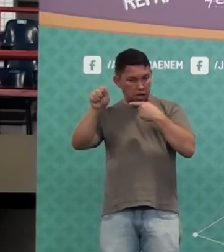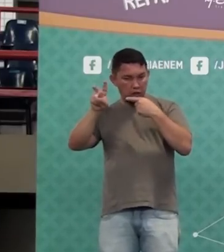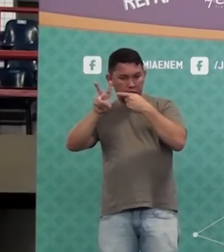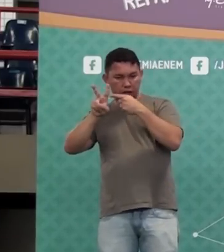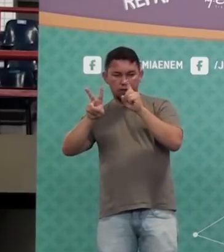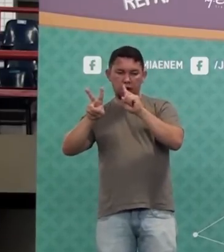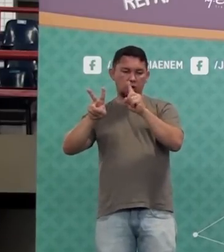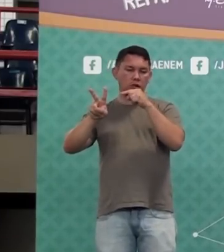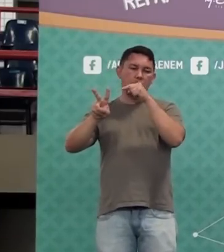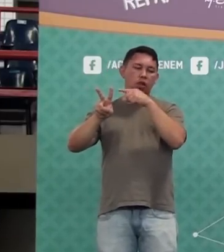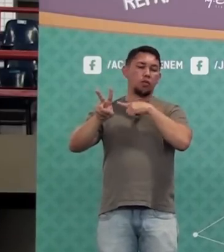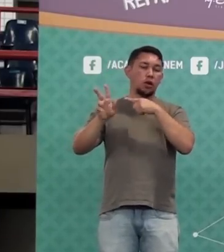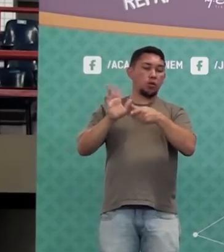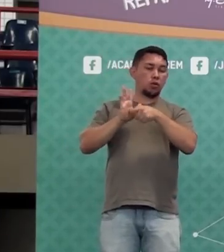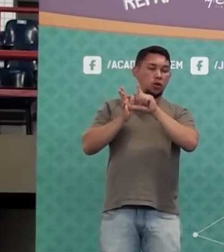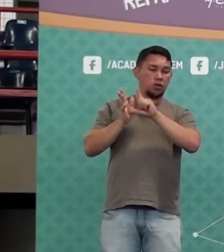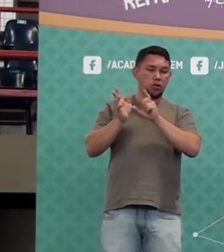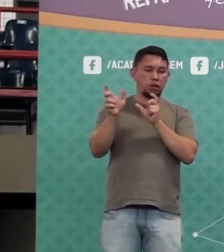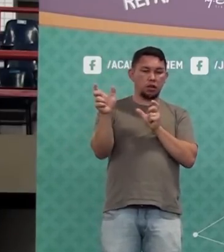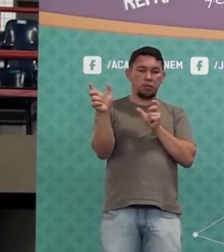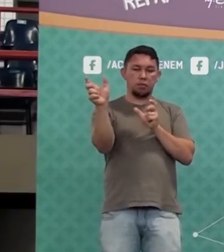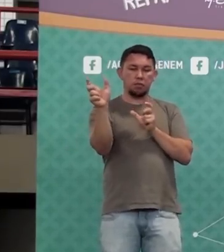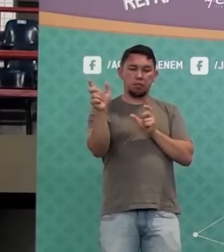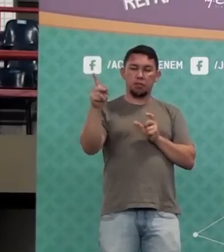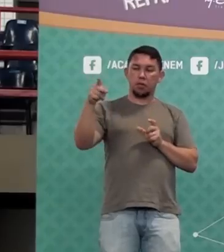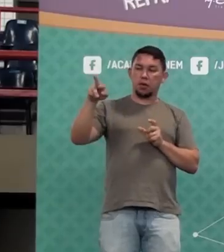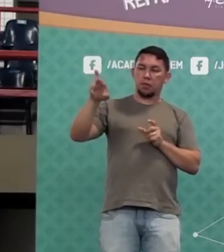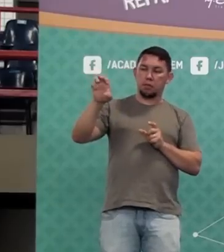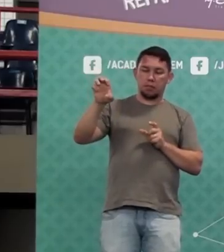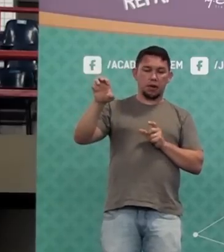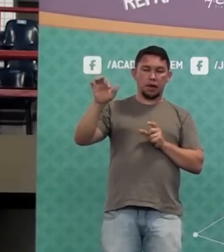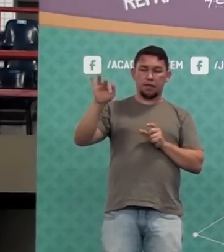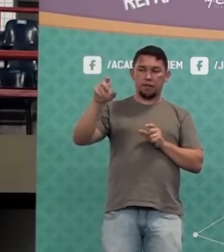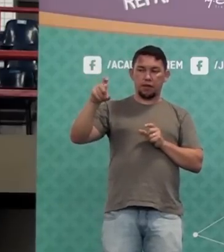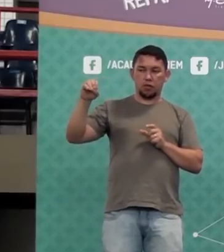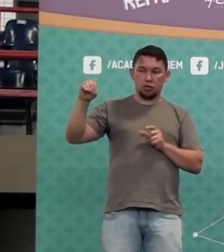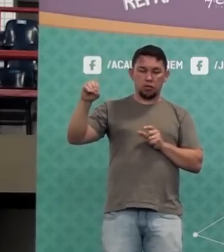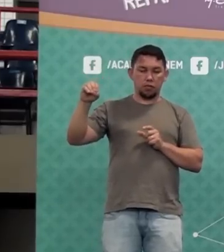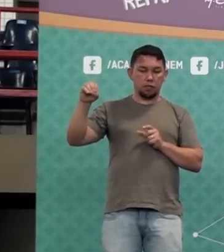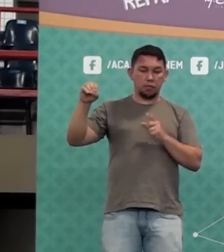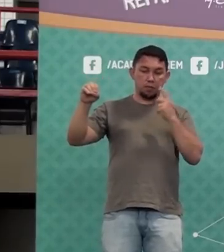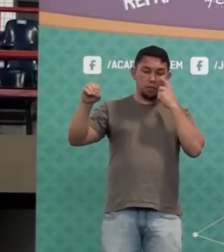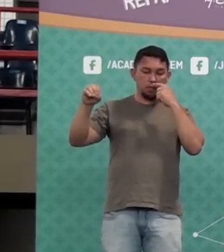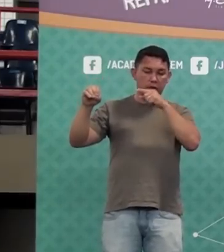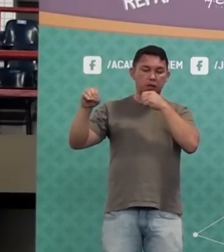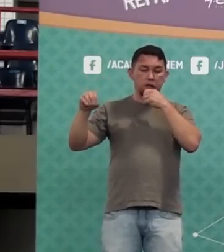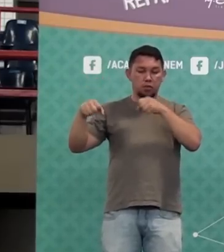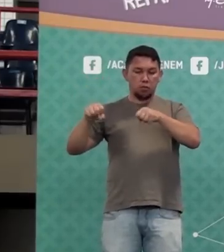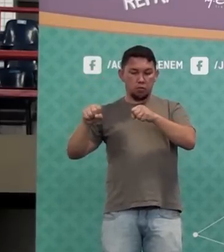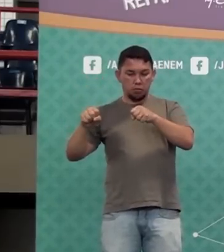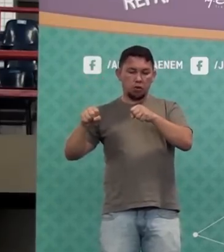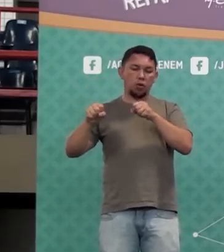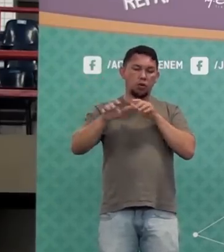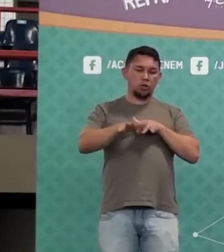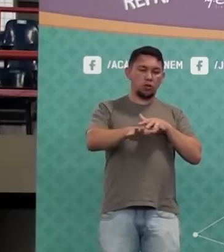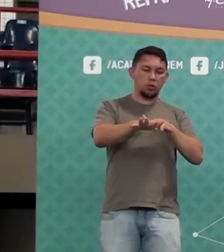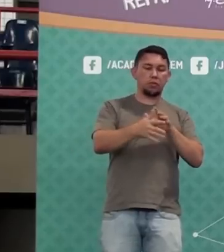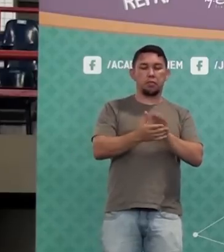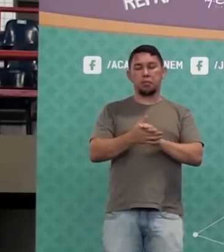tem prefixo, certo? Quando tem prefixo, eu dei o exemplo de moto, romaria, mini